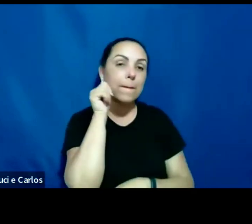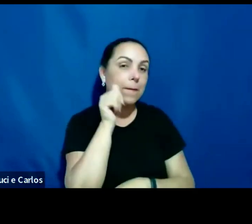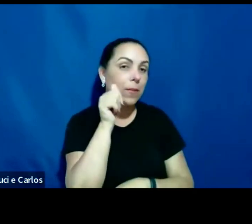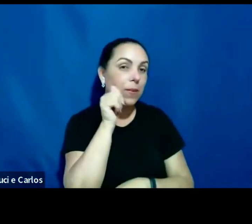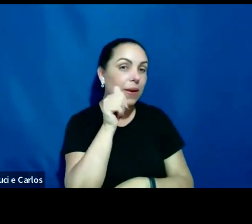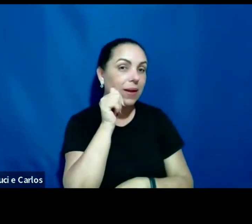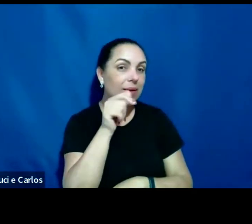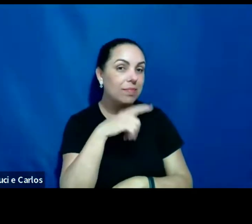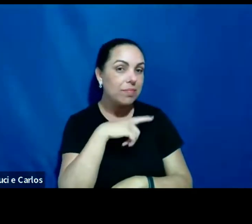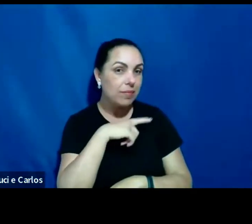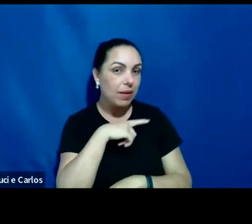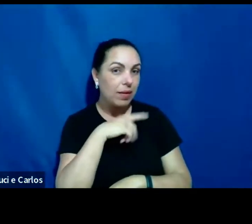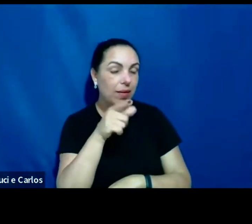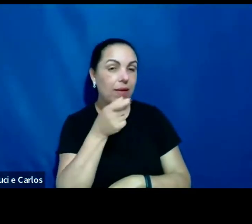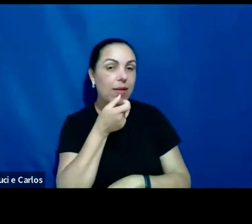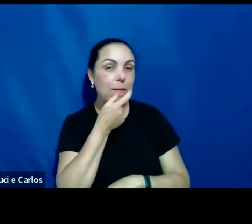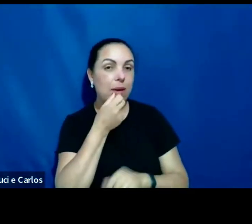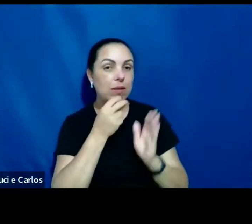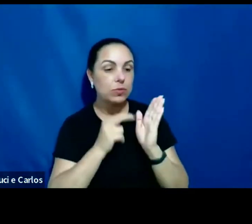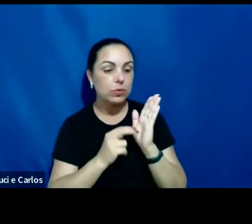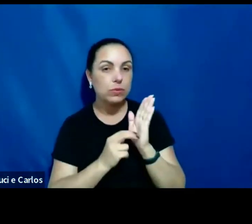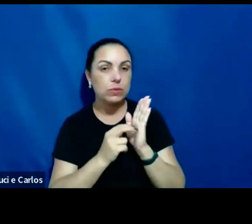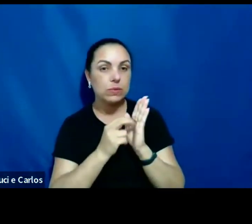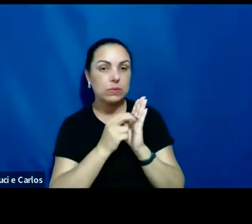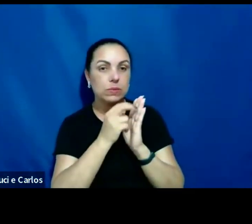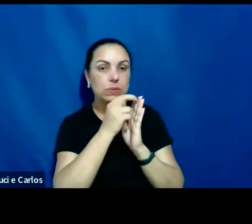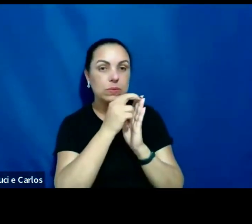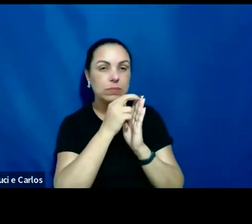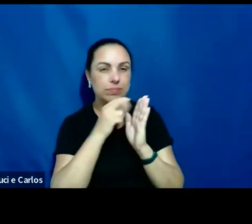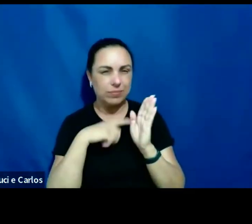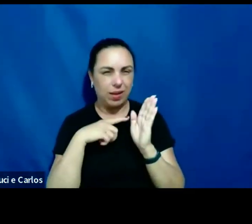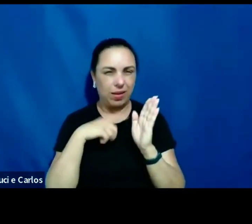toma pílula anticoncepcional. É um problema sério.